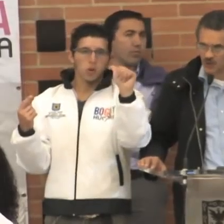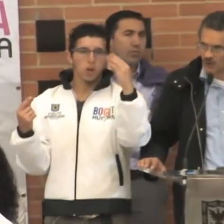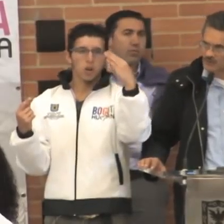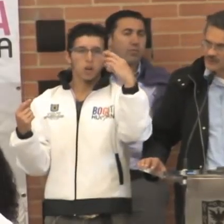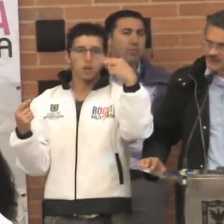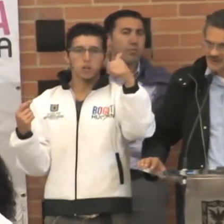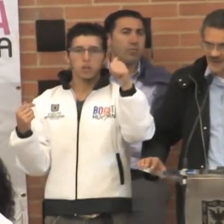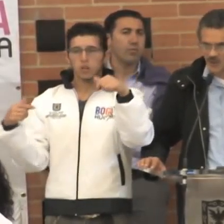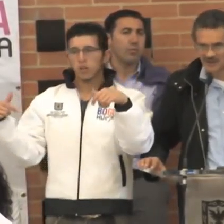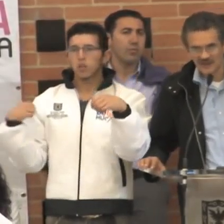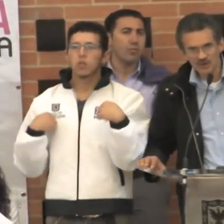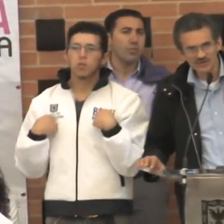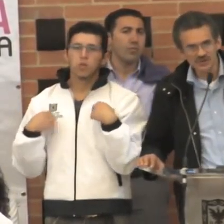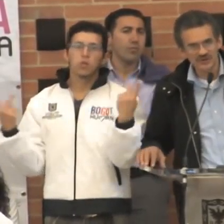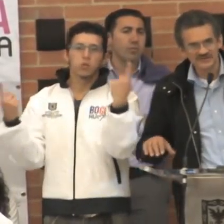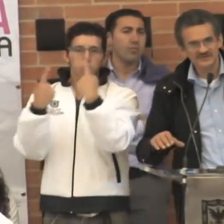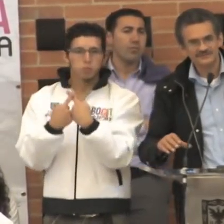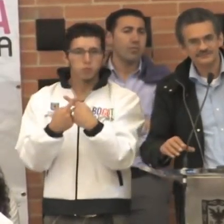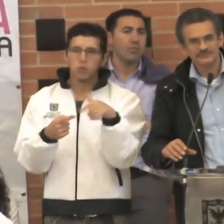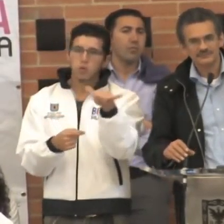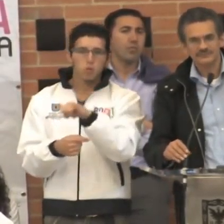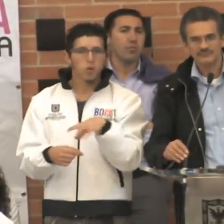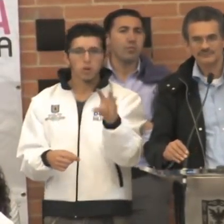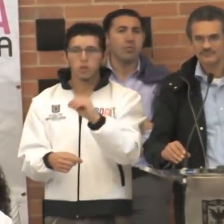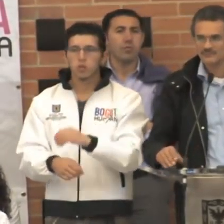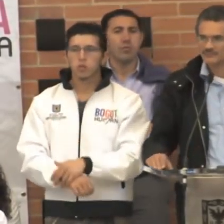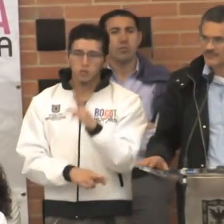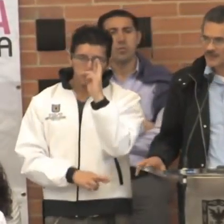respeto y en igualdad de condiciones.